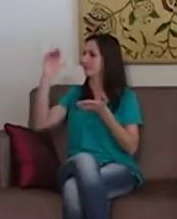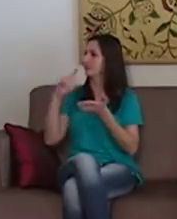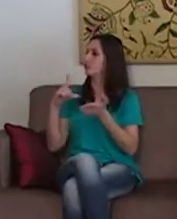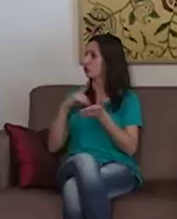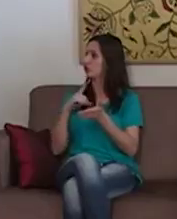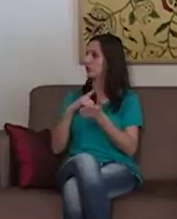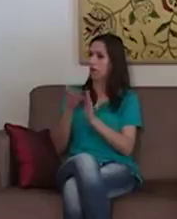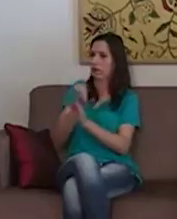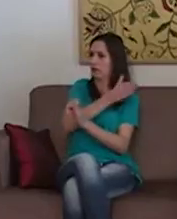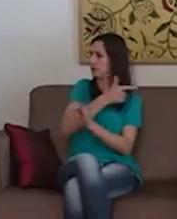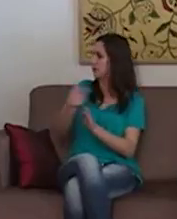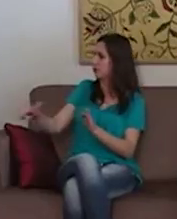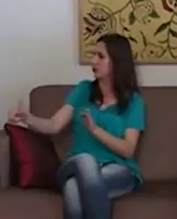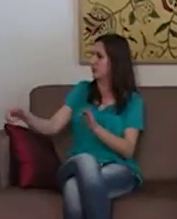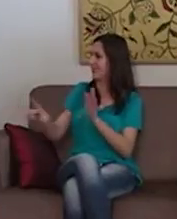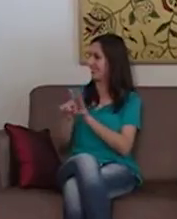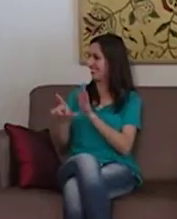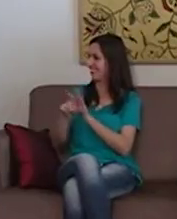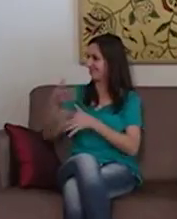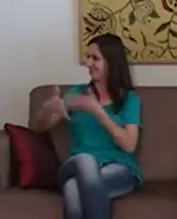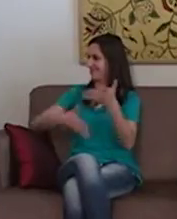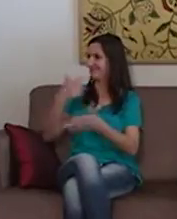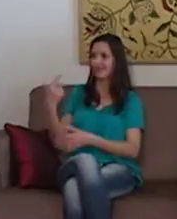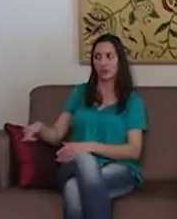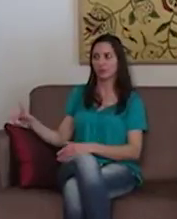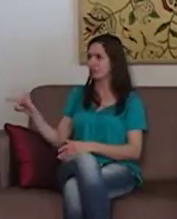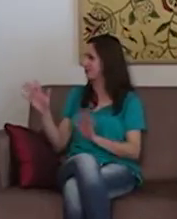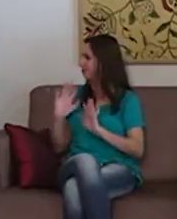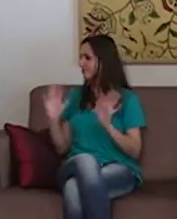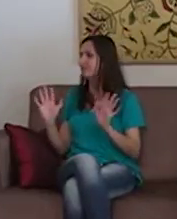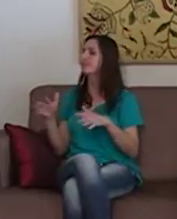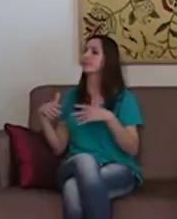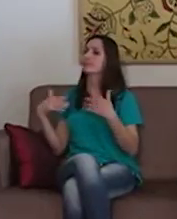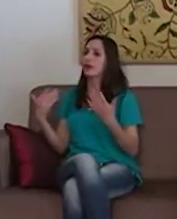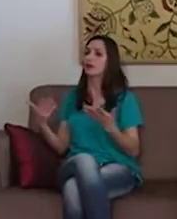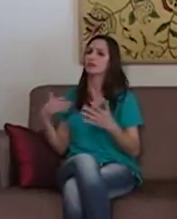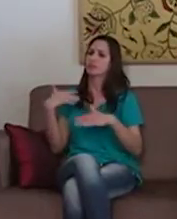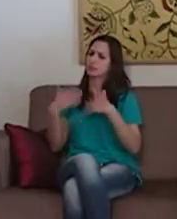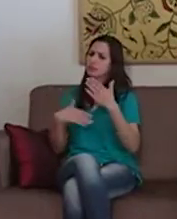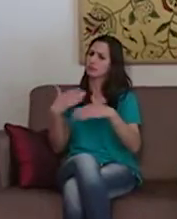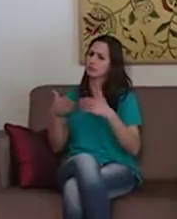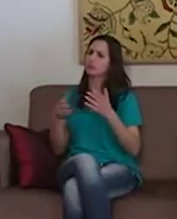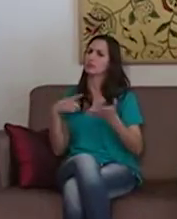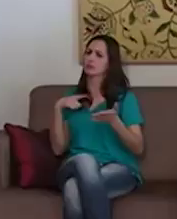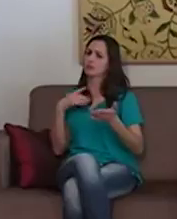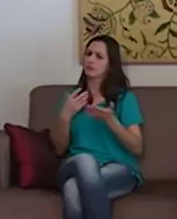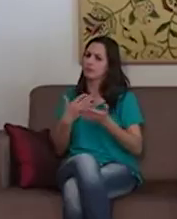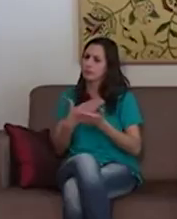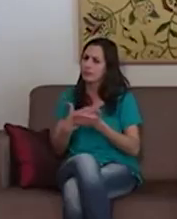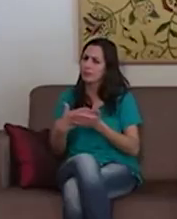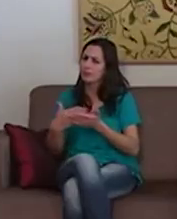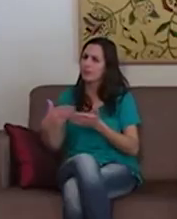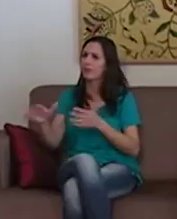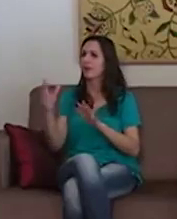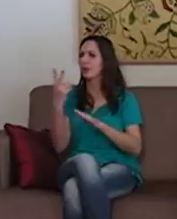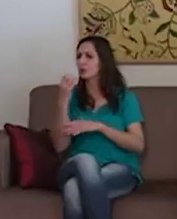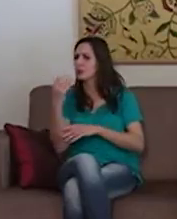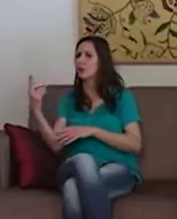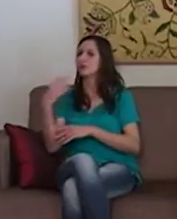Aí, nesse mesmo ano, em 2002, foi sancionada a Lei de Libras. Mas realmente, antes disso, não